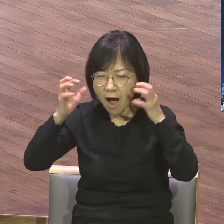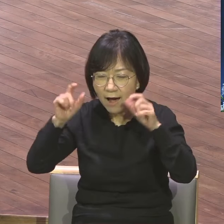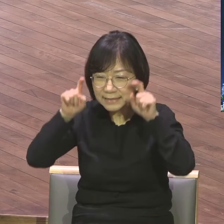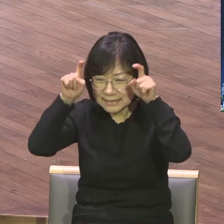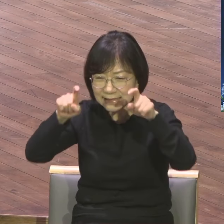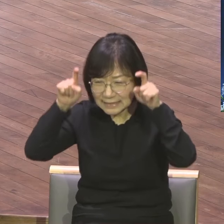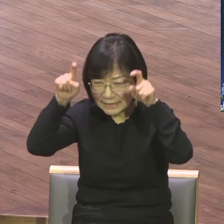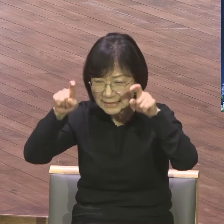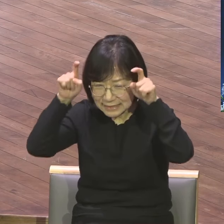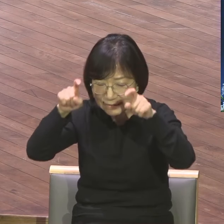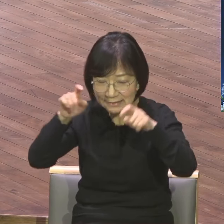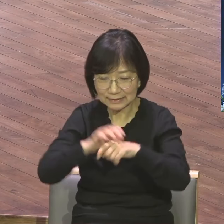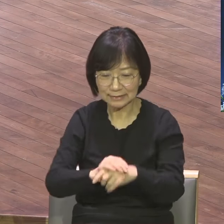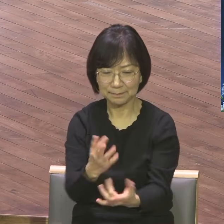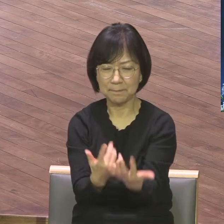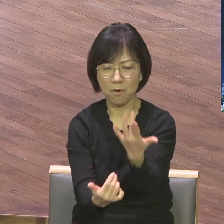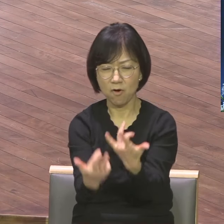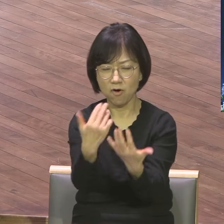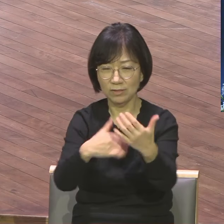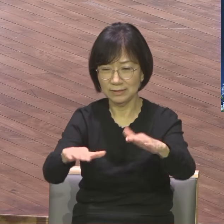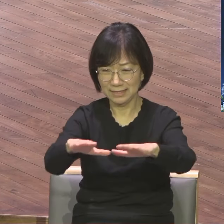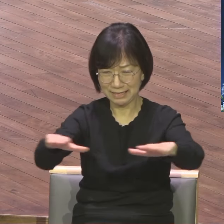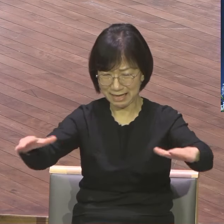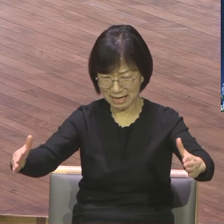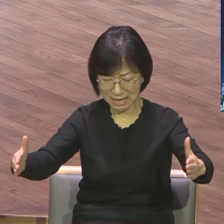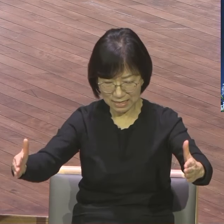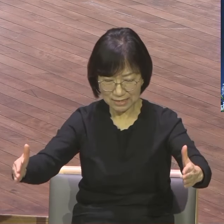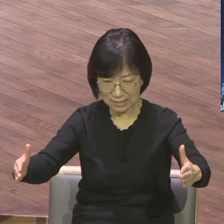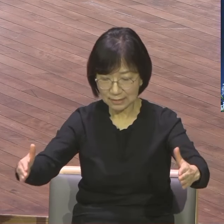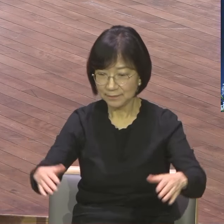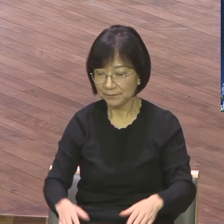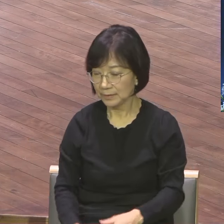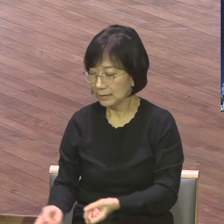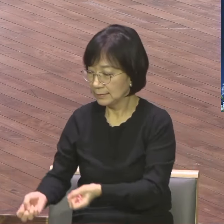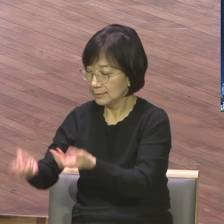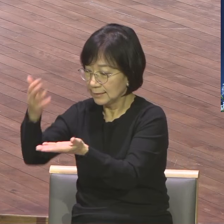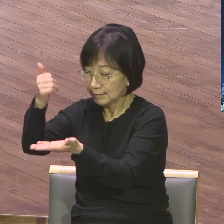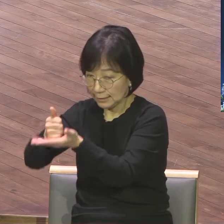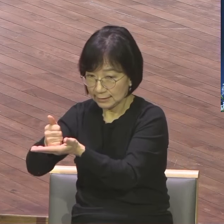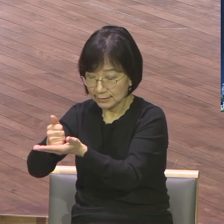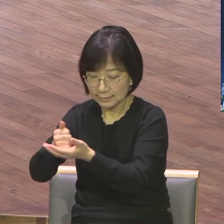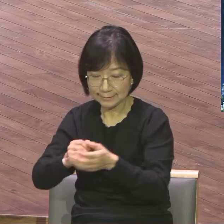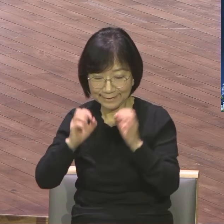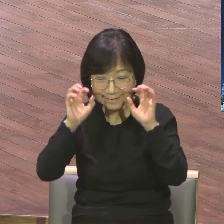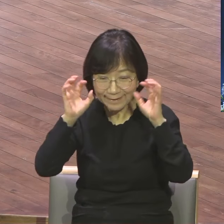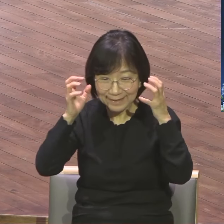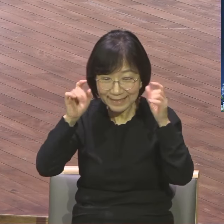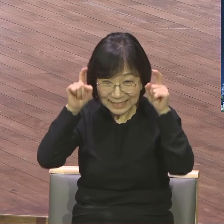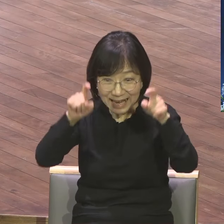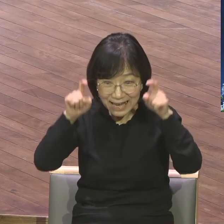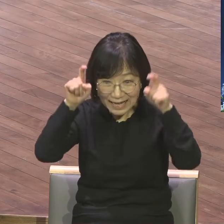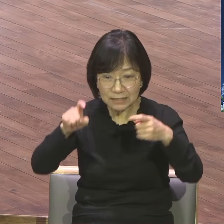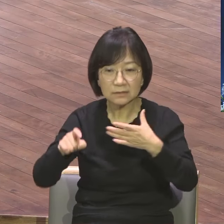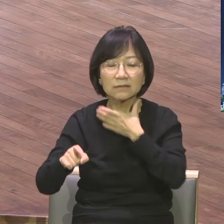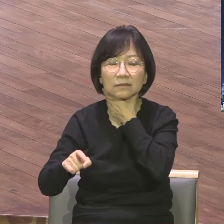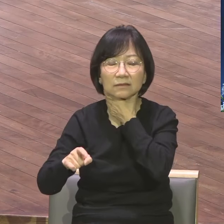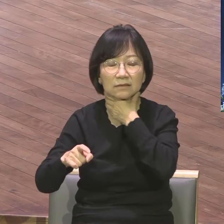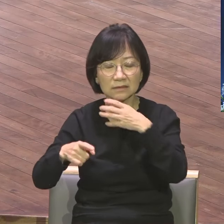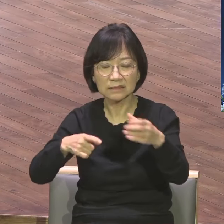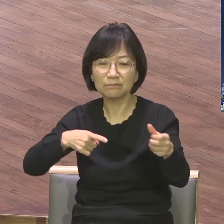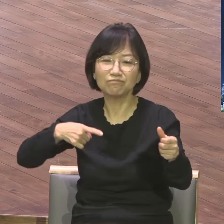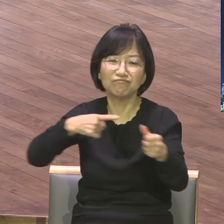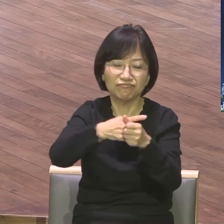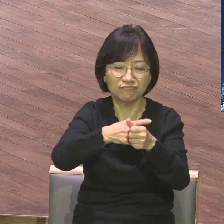얼마나 비참한 그 번제단에서 그 제사장이 어린 양을 목을 칼로 찔러서 피를 양푼에